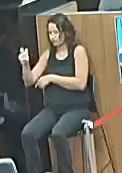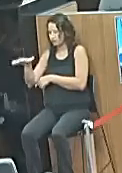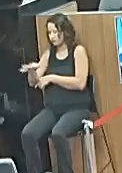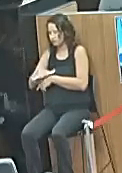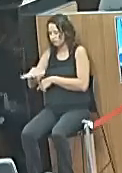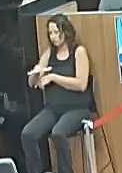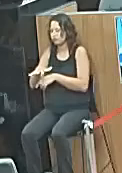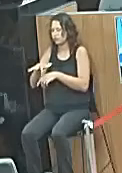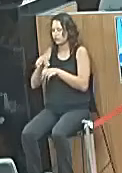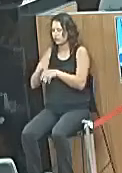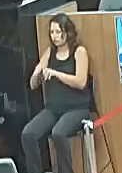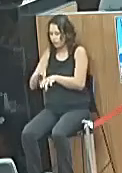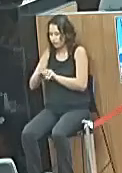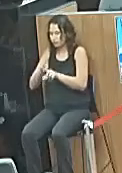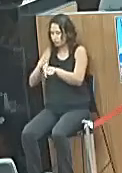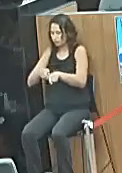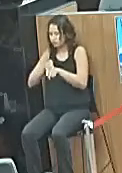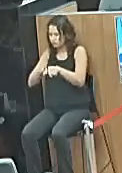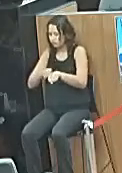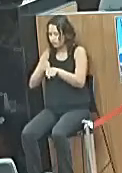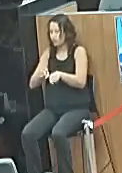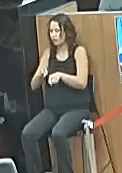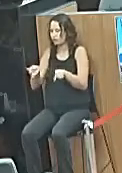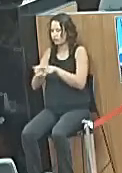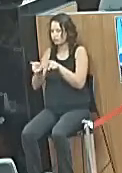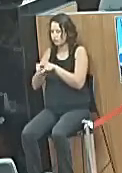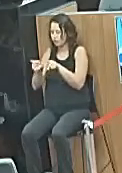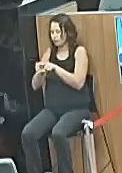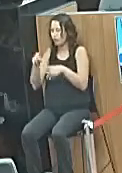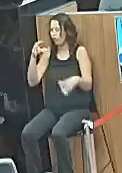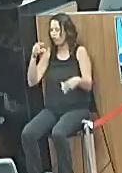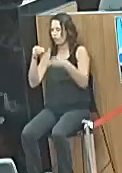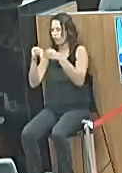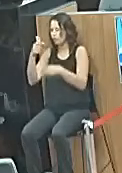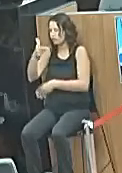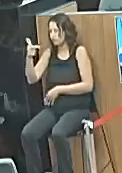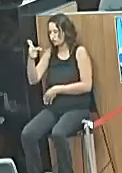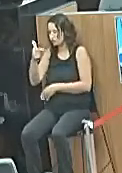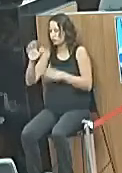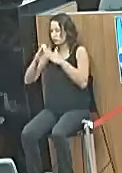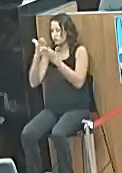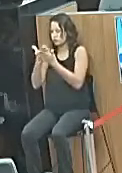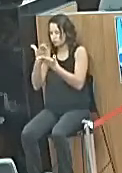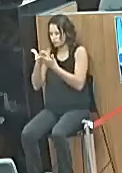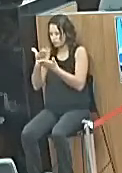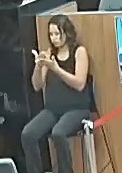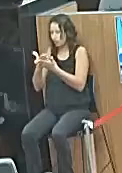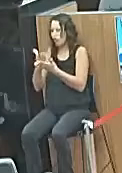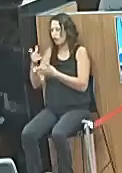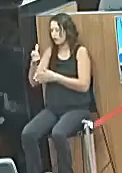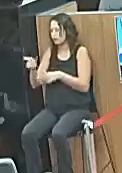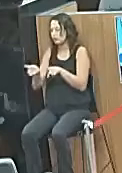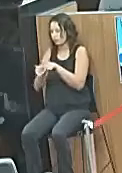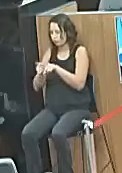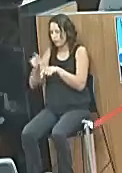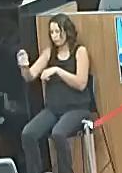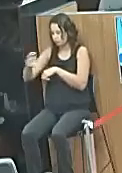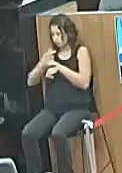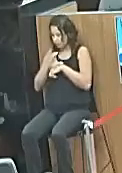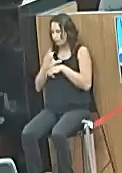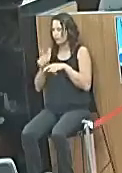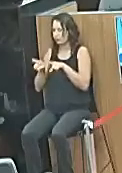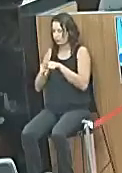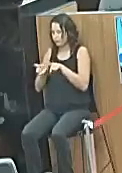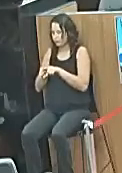do programa 147 com vistas a incluir as 22 escolas família agrícola como beneficiárias de suas atividades